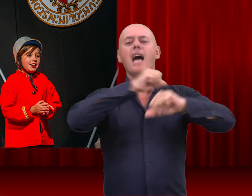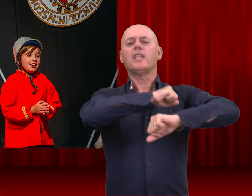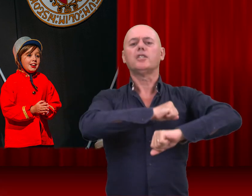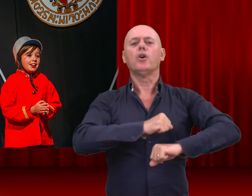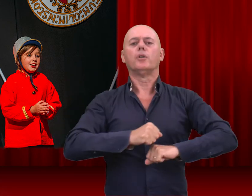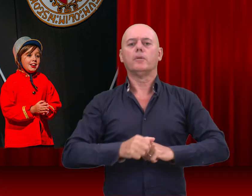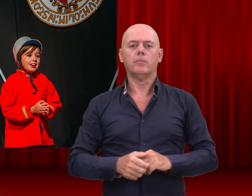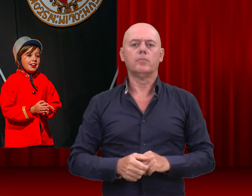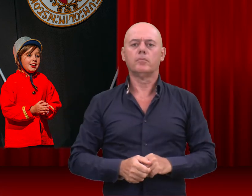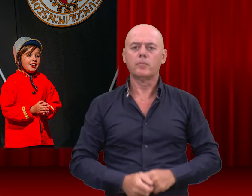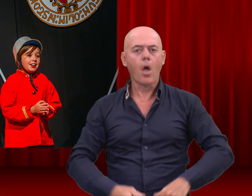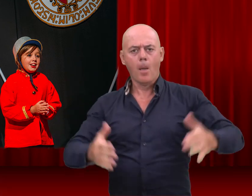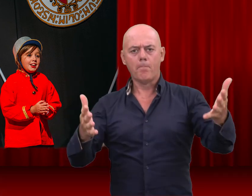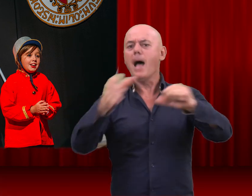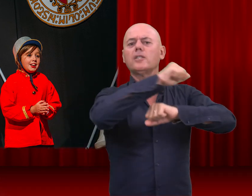voce: attenzione!